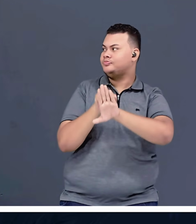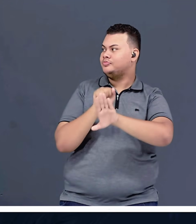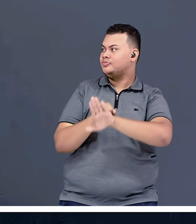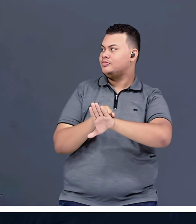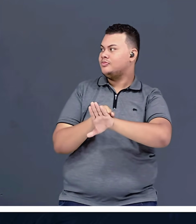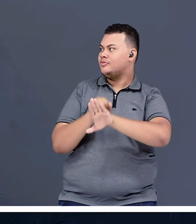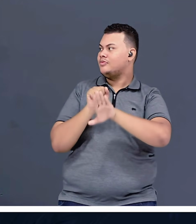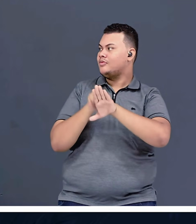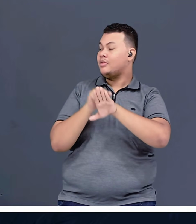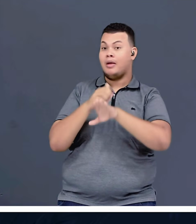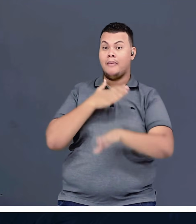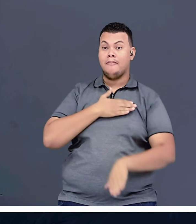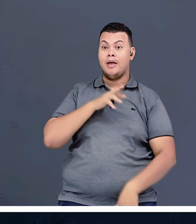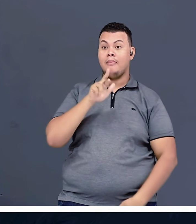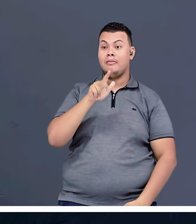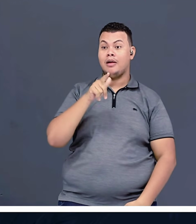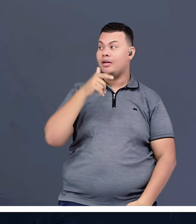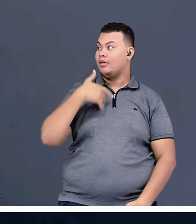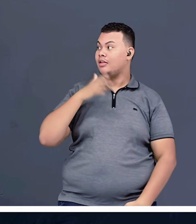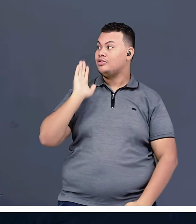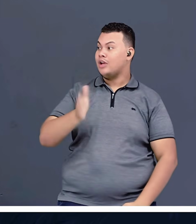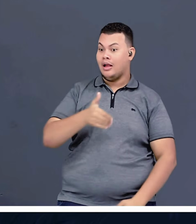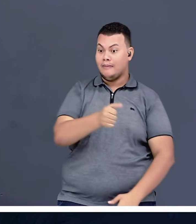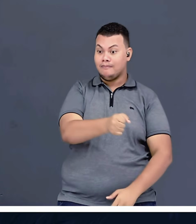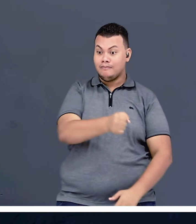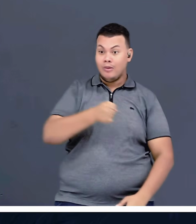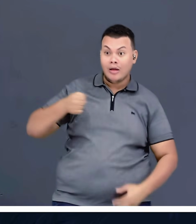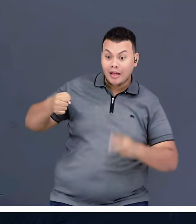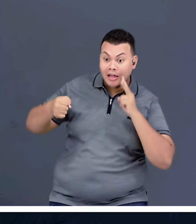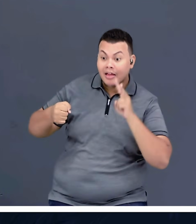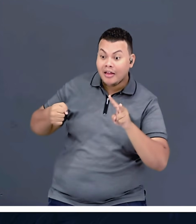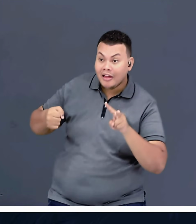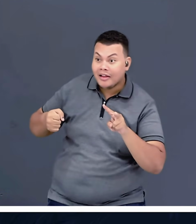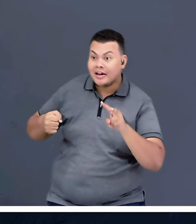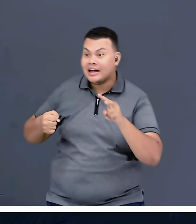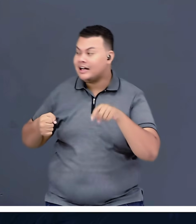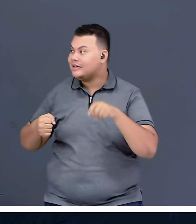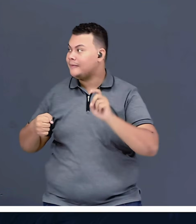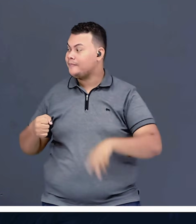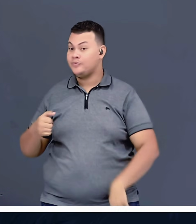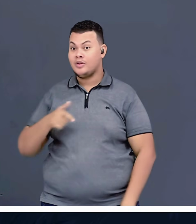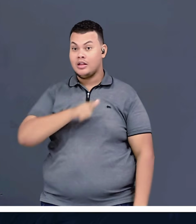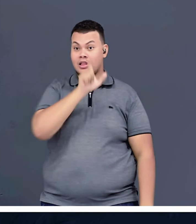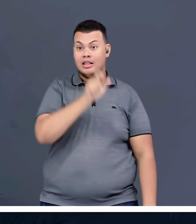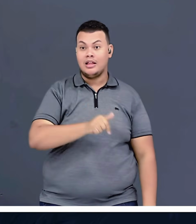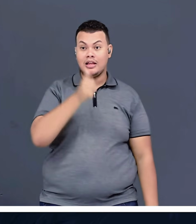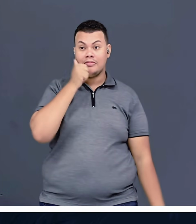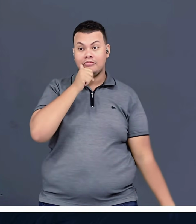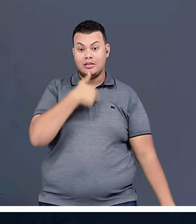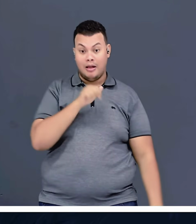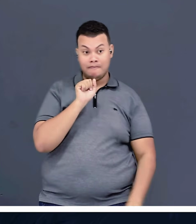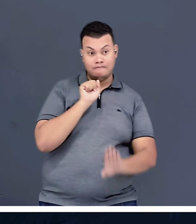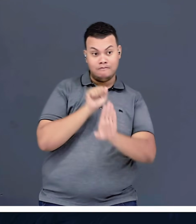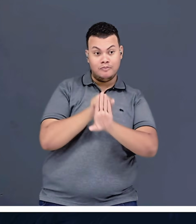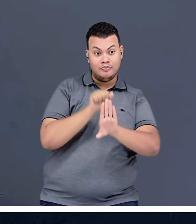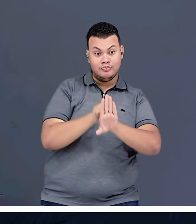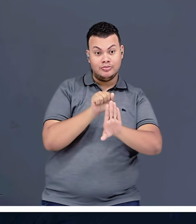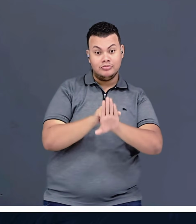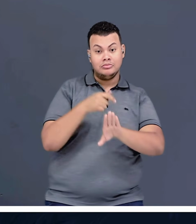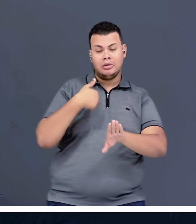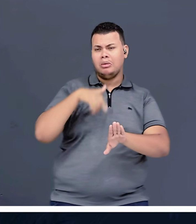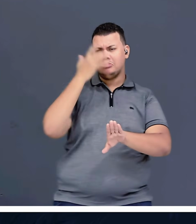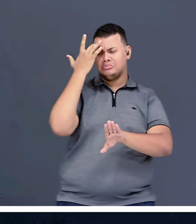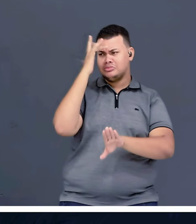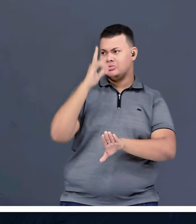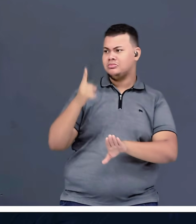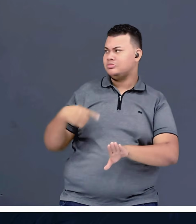abriu a porta, que era muito comum, meu irmão sabe, já abriu a porta já colocando a cabeça dentro, né? Quando a irmã bateu a porta, aí obviamente que a gente, não sei quem